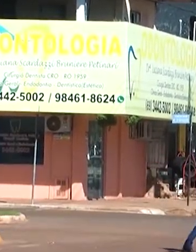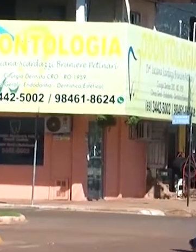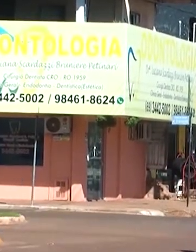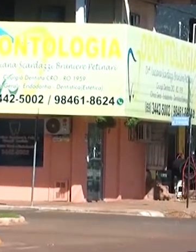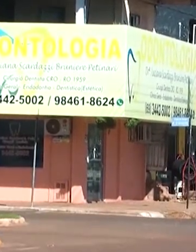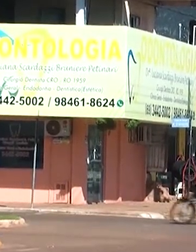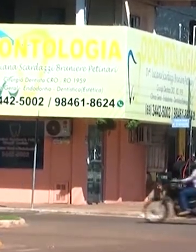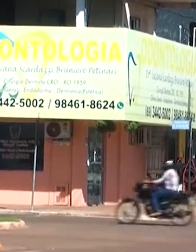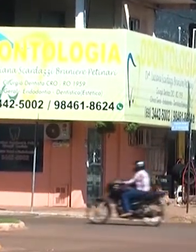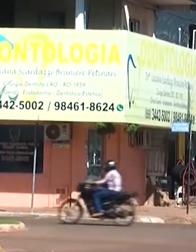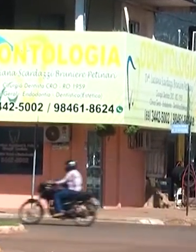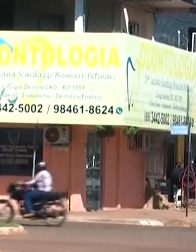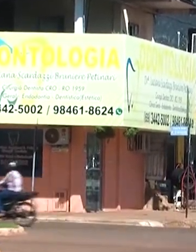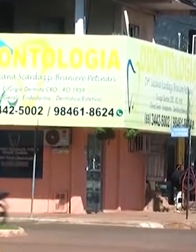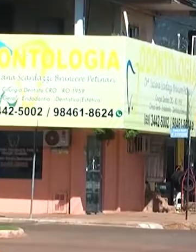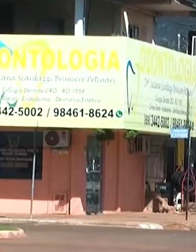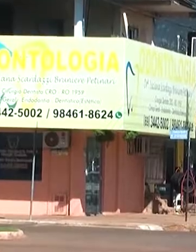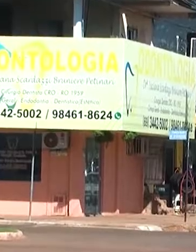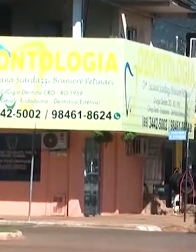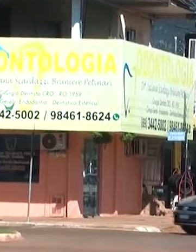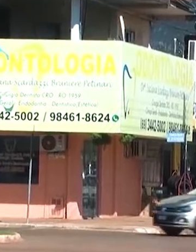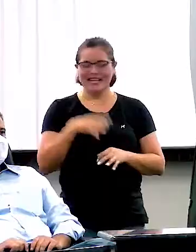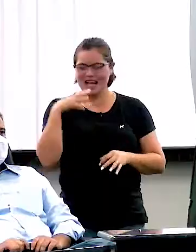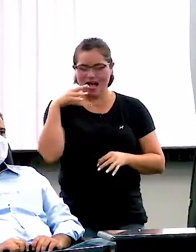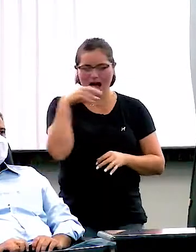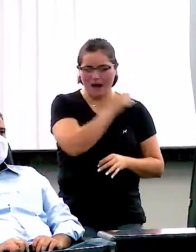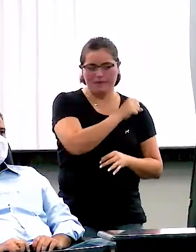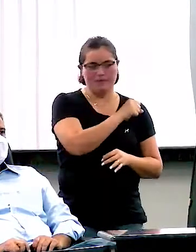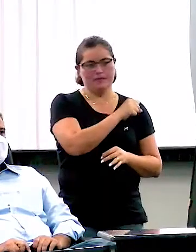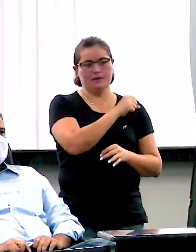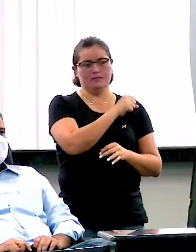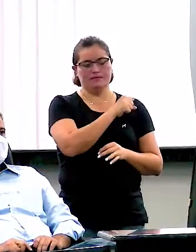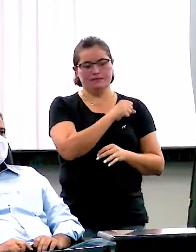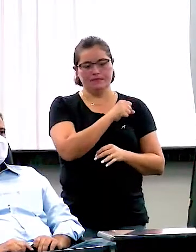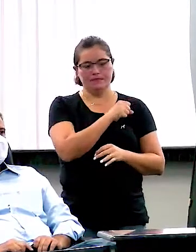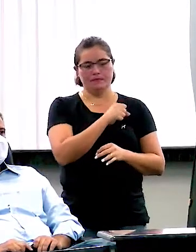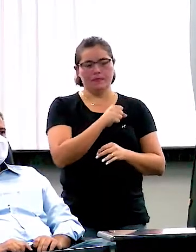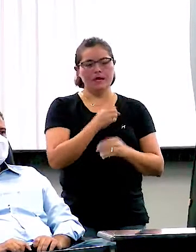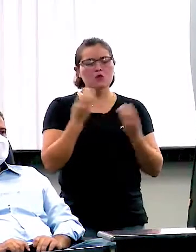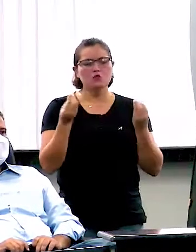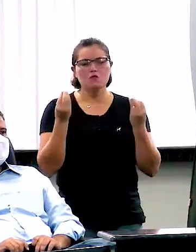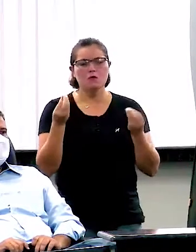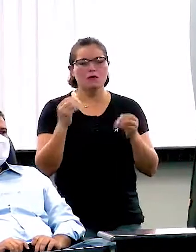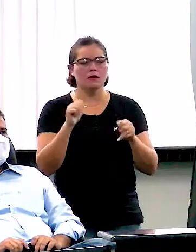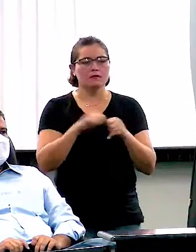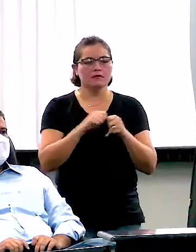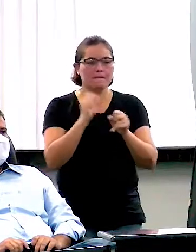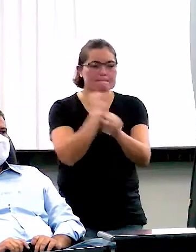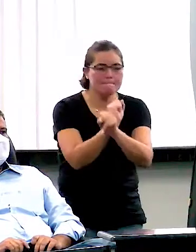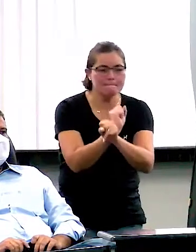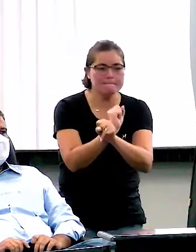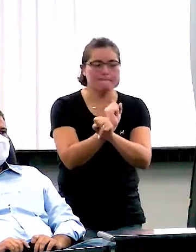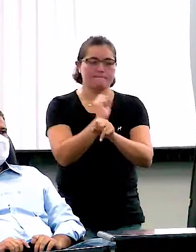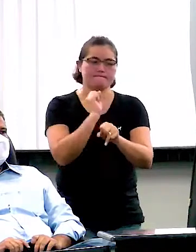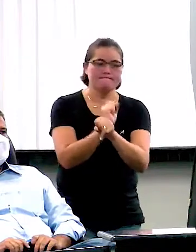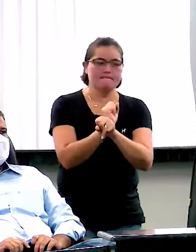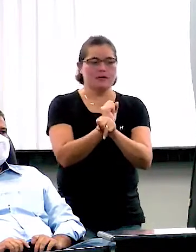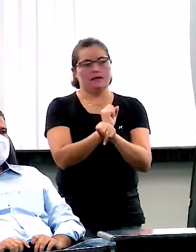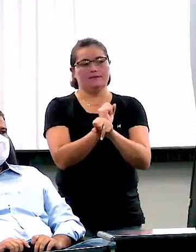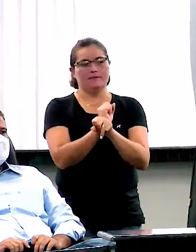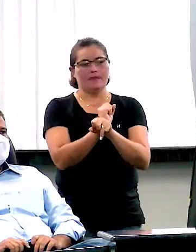é muito rápido, e, além de ser muito rápido, como é eu posso frear? A